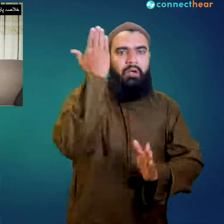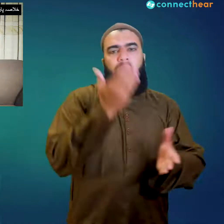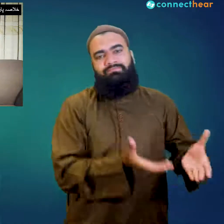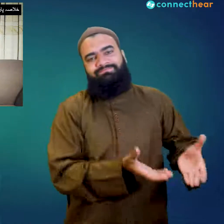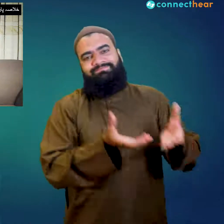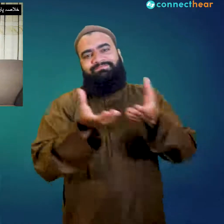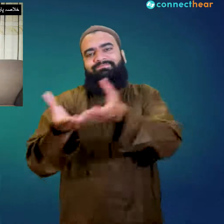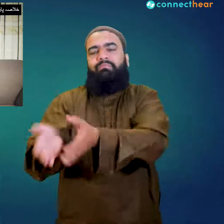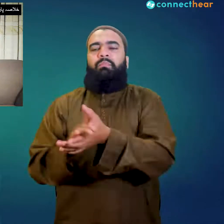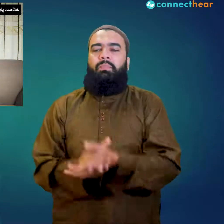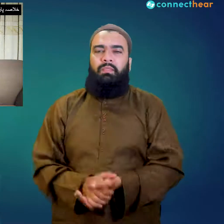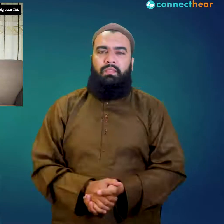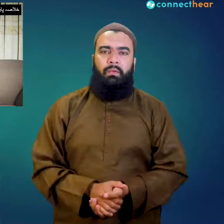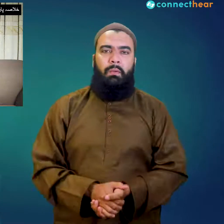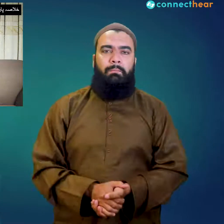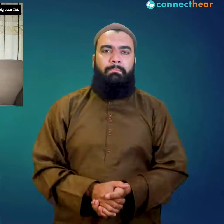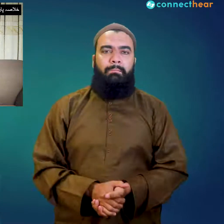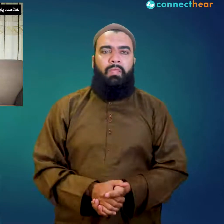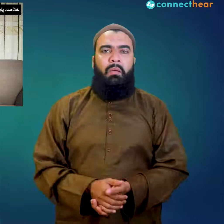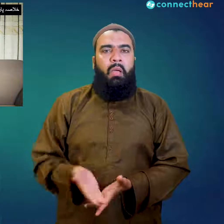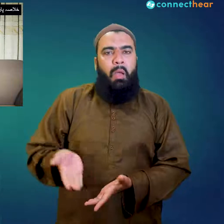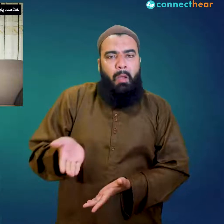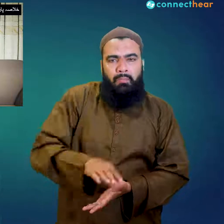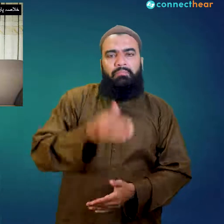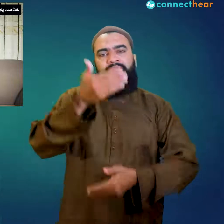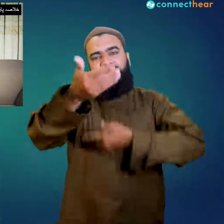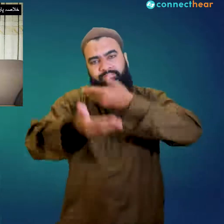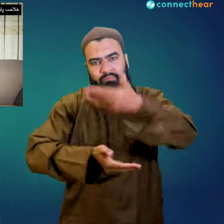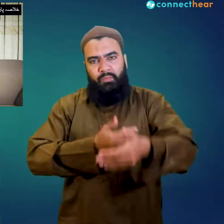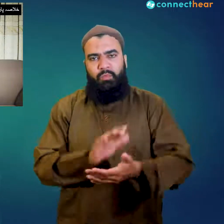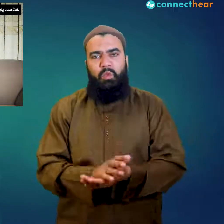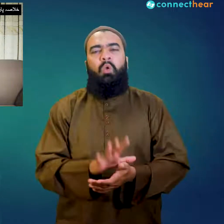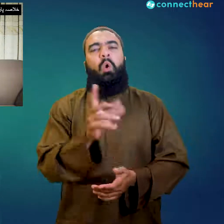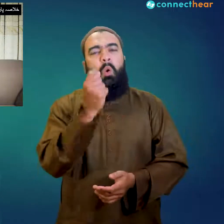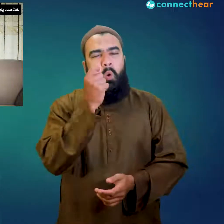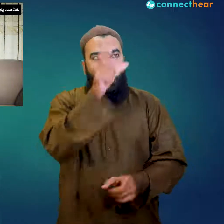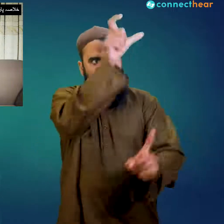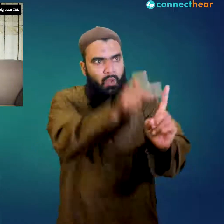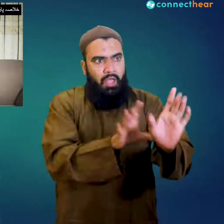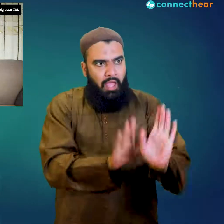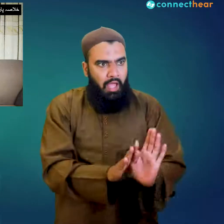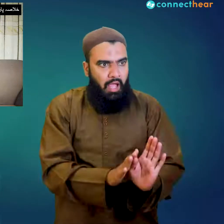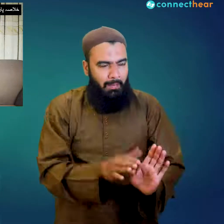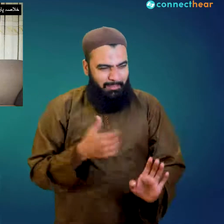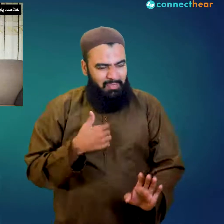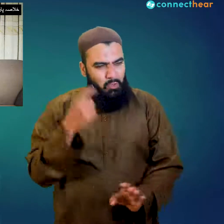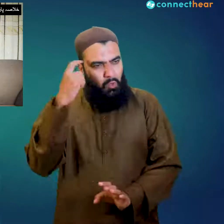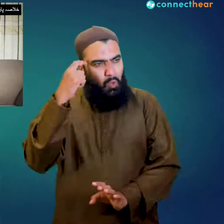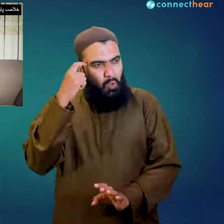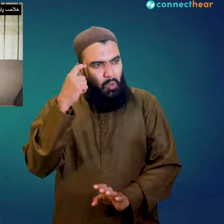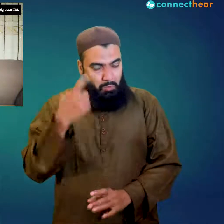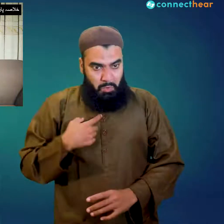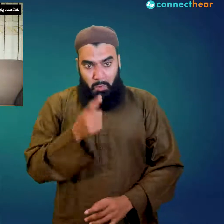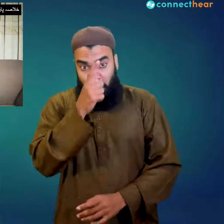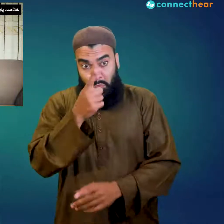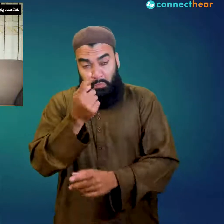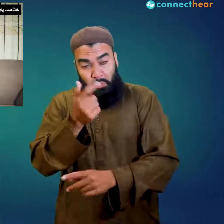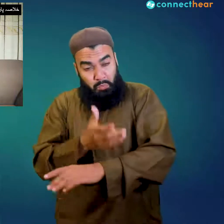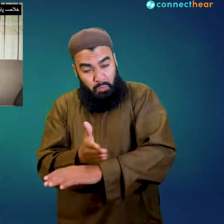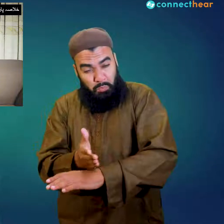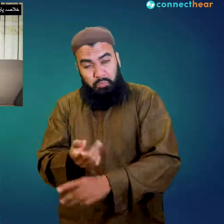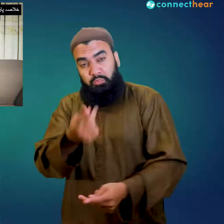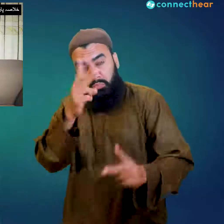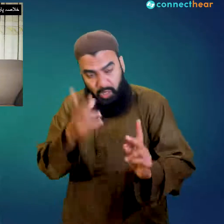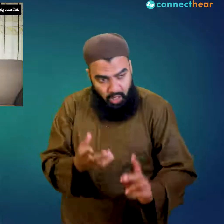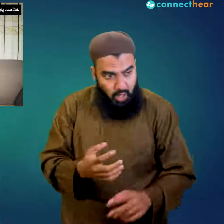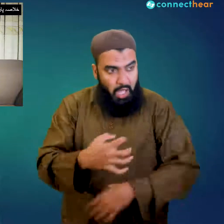بقدر استطاعت اور خوشی کی حالت میں بقدر کفایت اللہ کی راہ میں مال خرچ کرنا، غصے کو